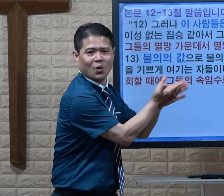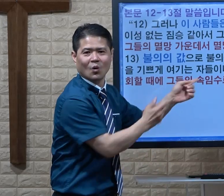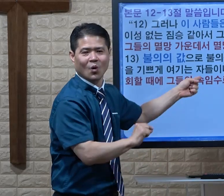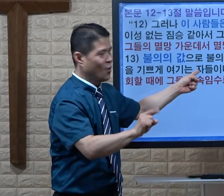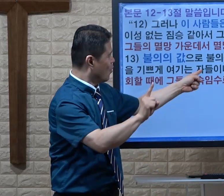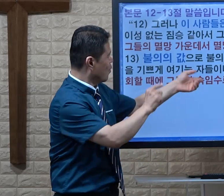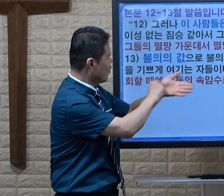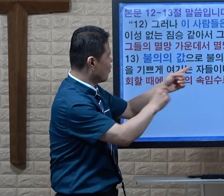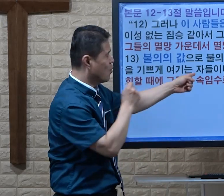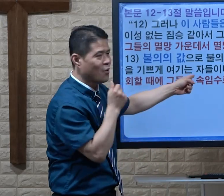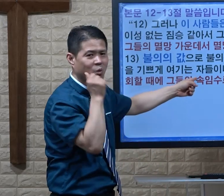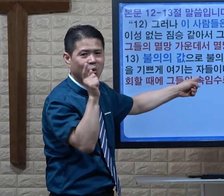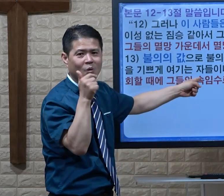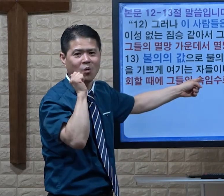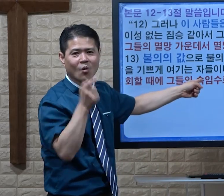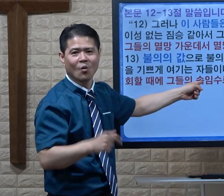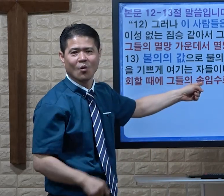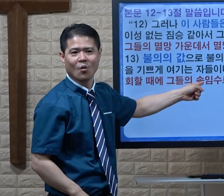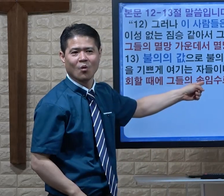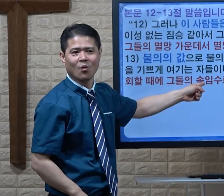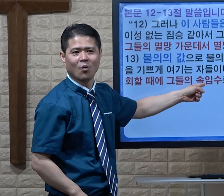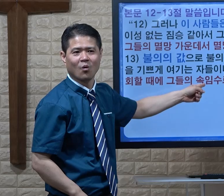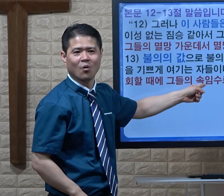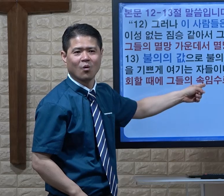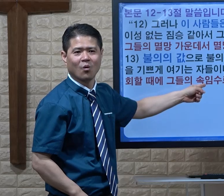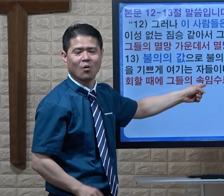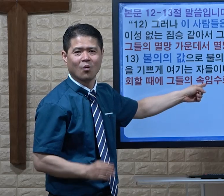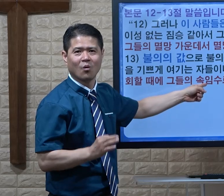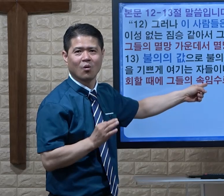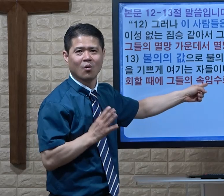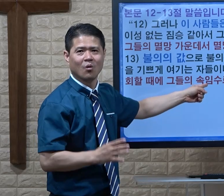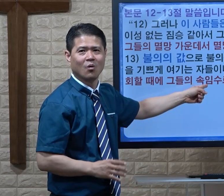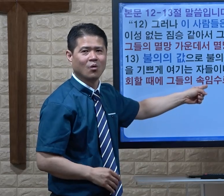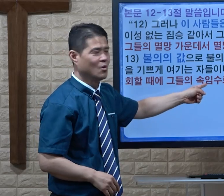것입니다. 그것이 본문과도 일치하는 부분이고요.